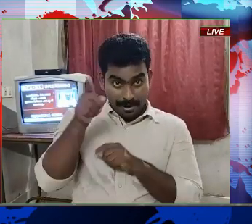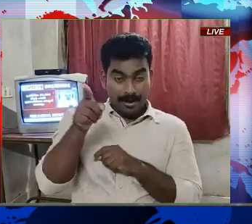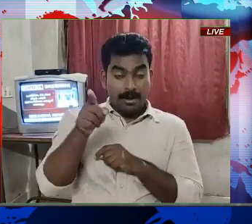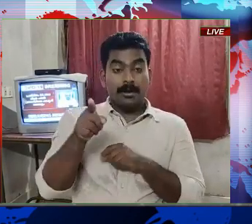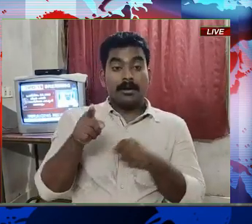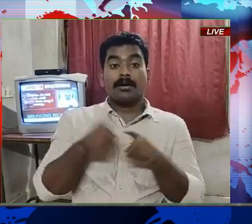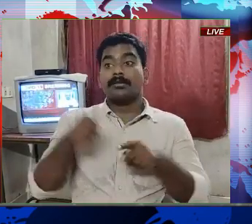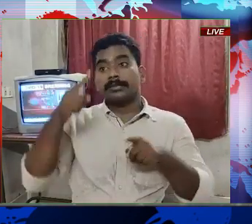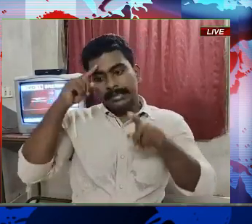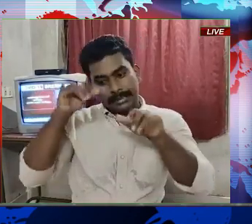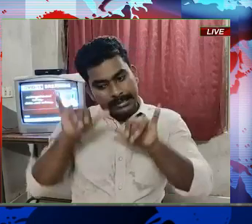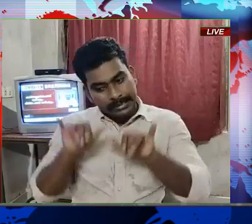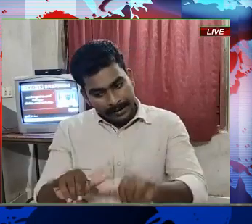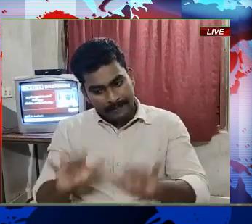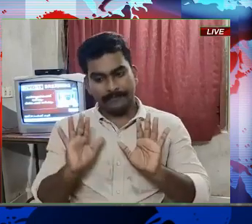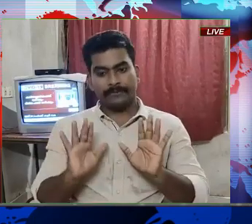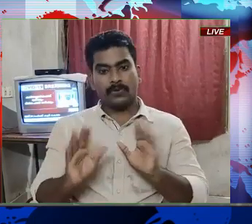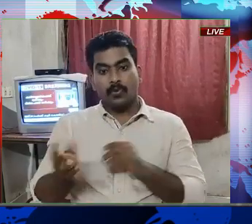നല്ല പുരോഗതിയാണ് ഉണ്ടായിട്ടുള്ളത്.